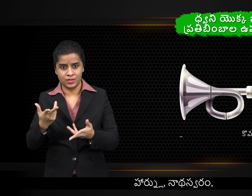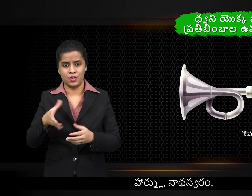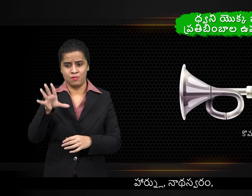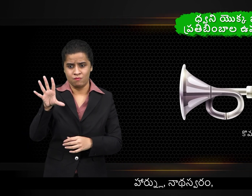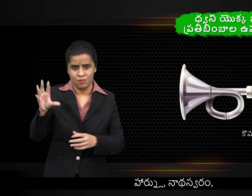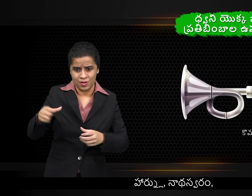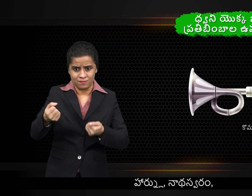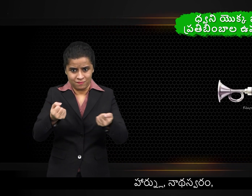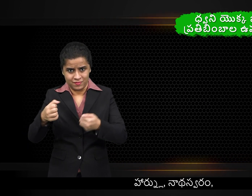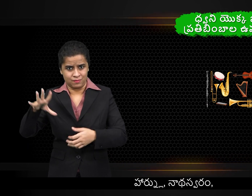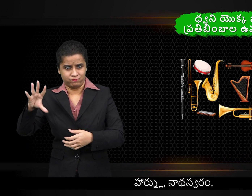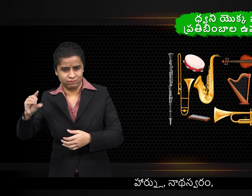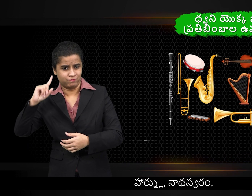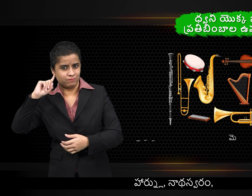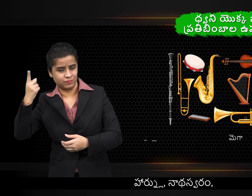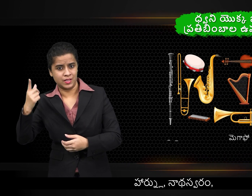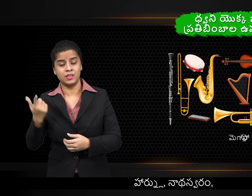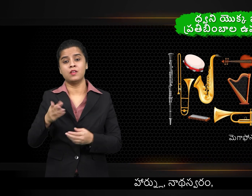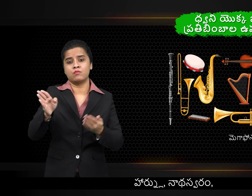హార్న్లు, నాదస్వరం,